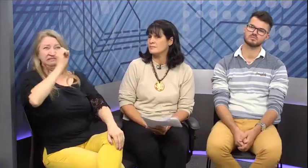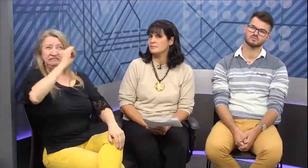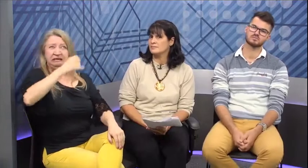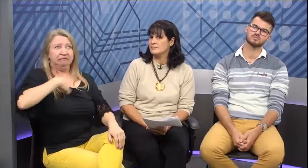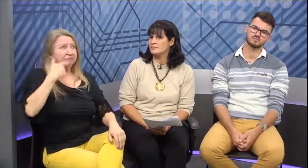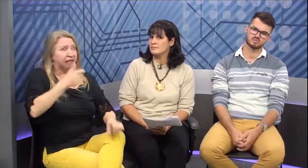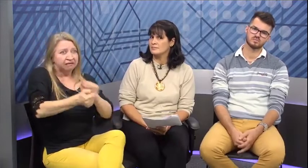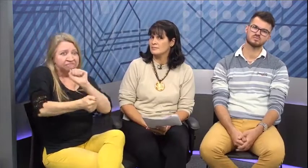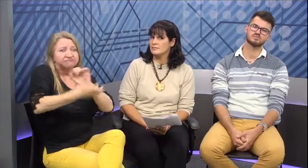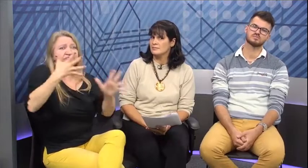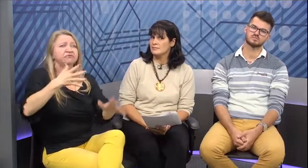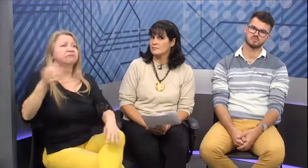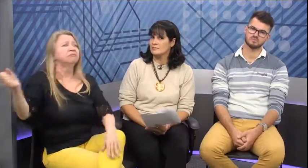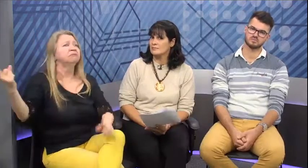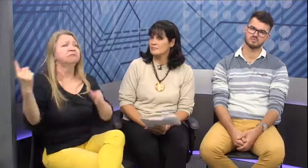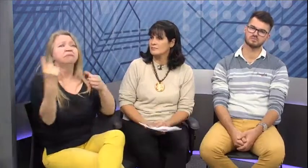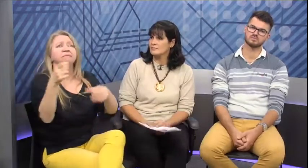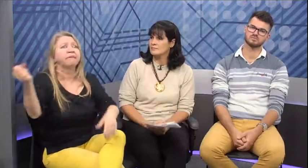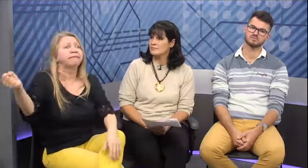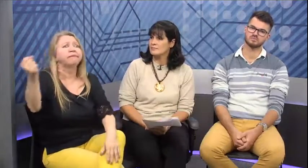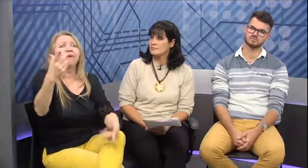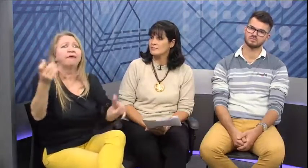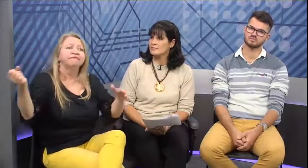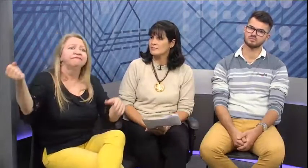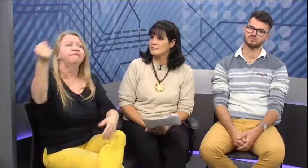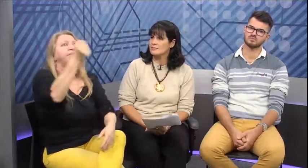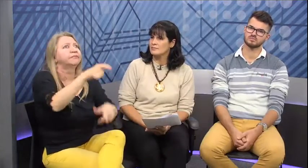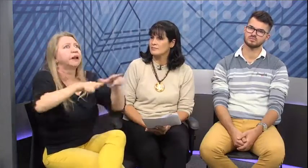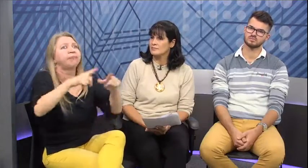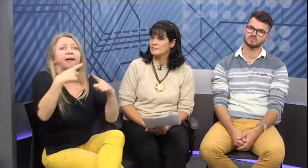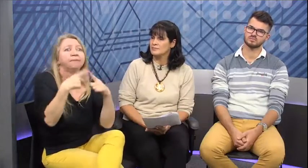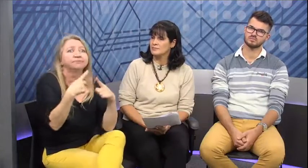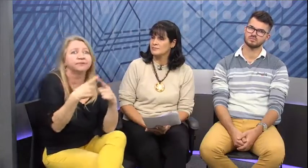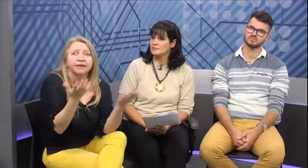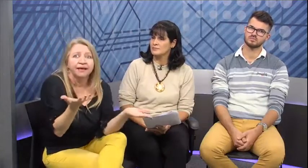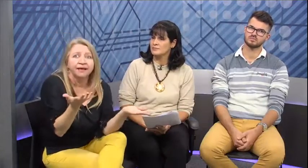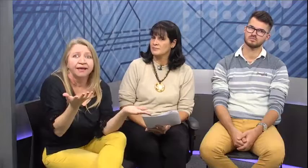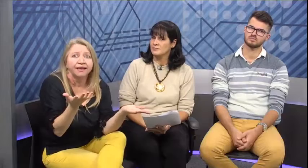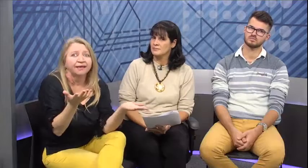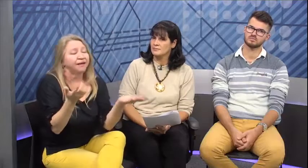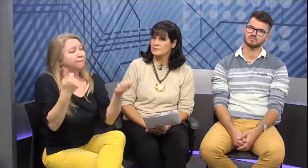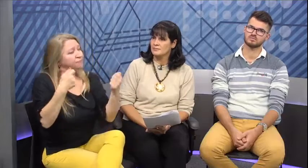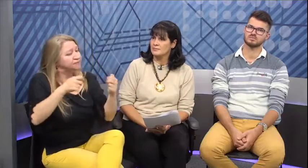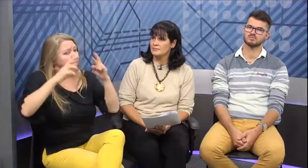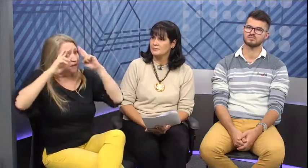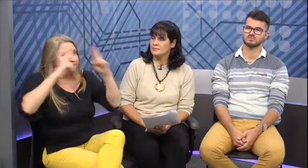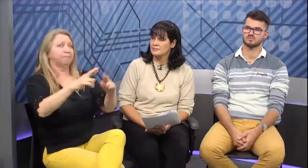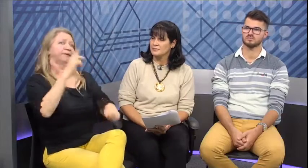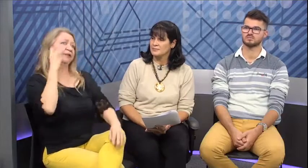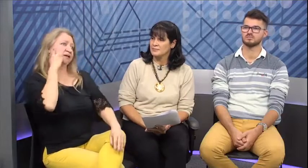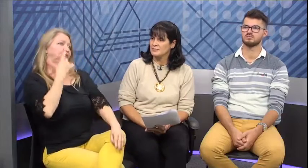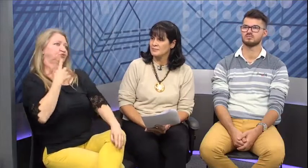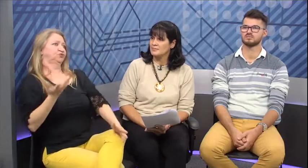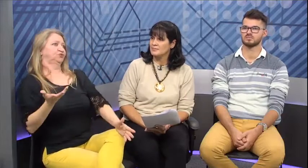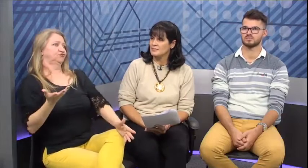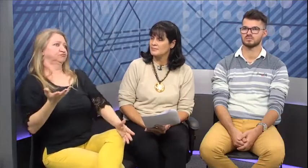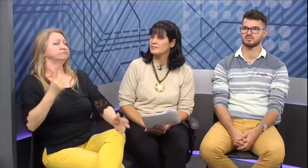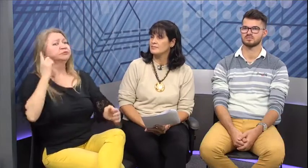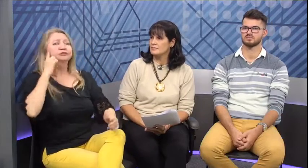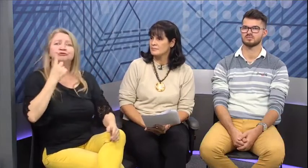né? Intérpretes precisam ter consciência. Se você não é fluente em Libras, por que você vai trabalhar como intérprete, né? Precisa